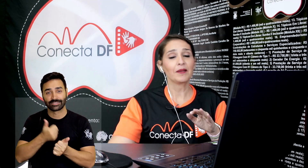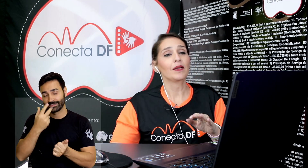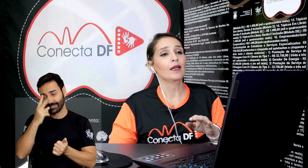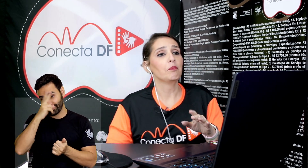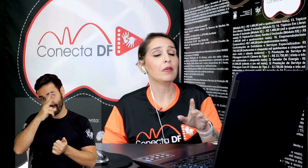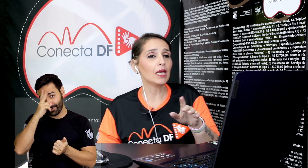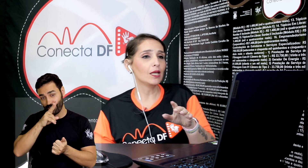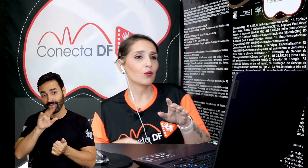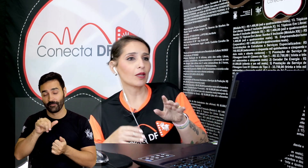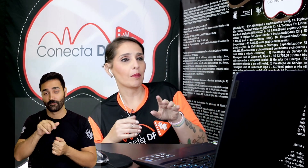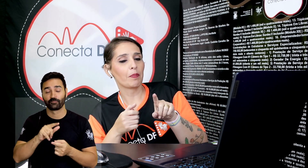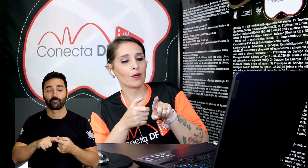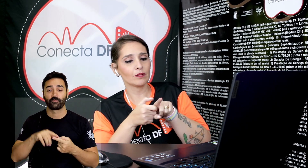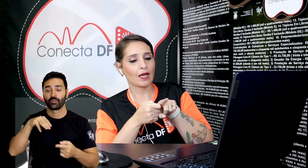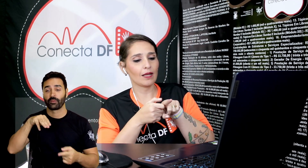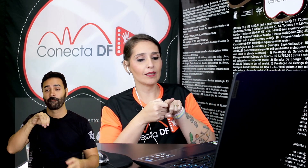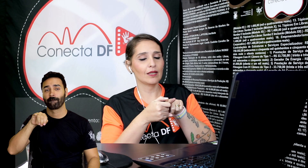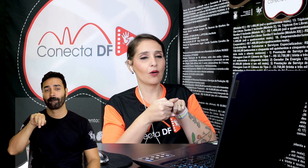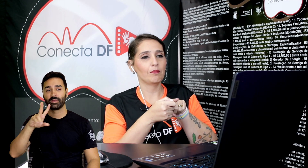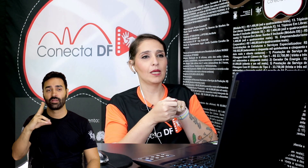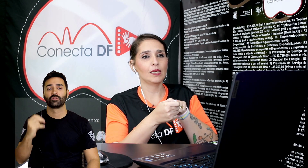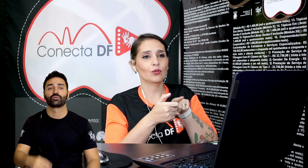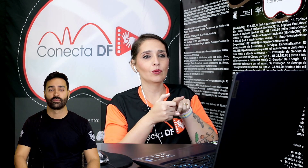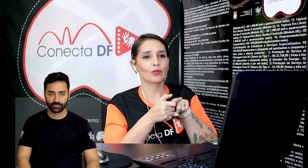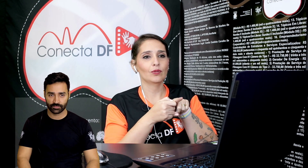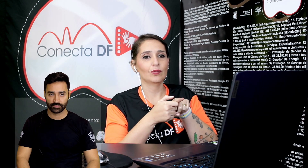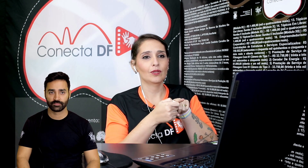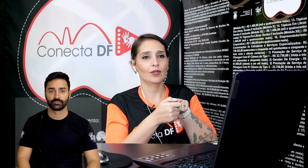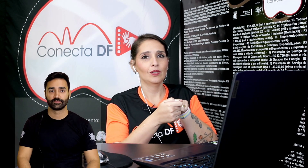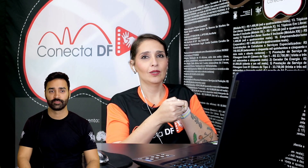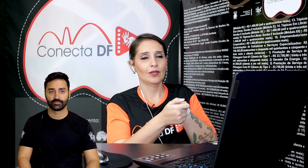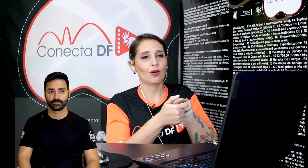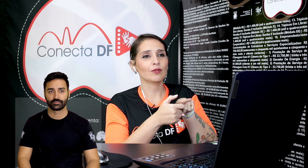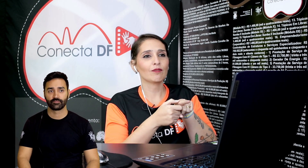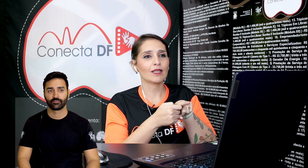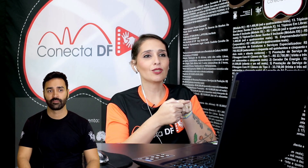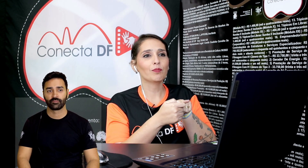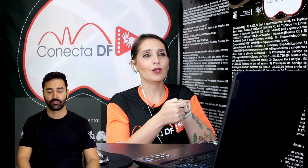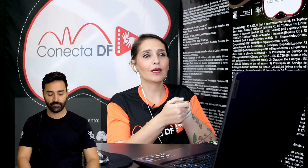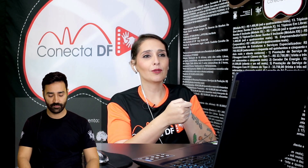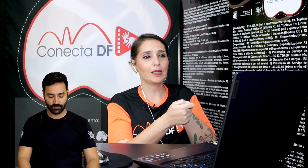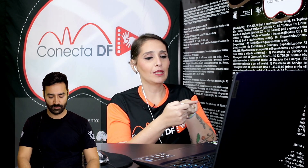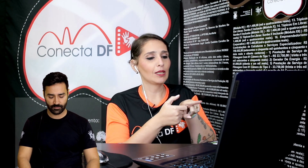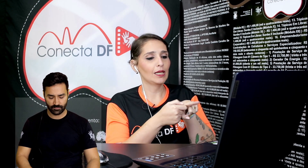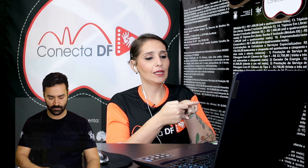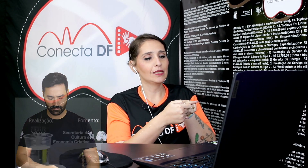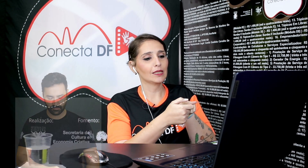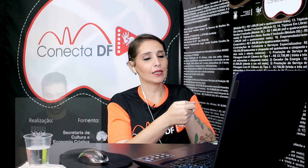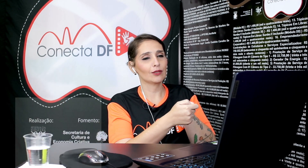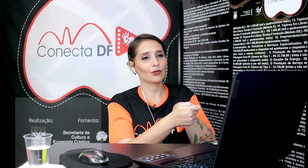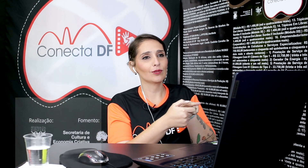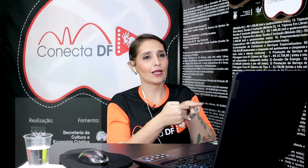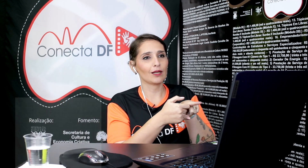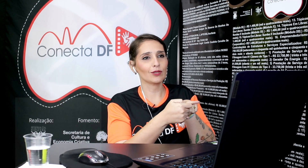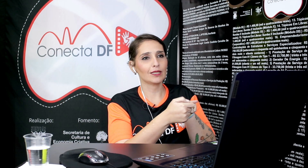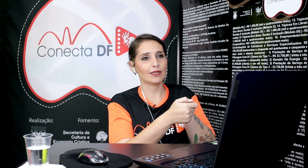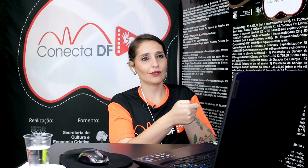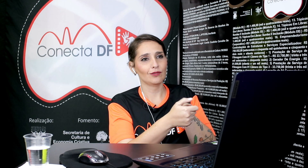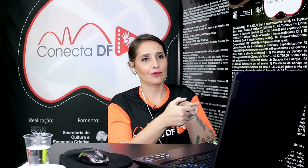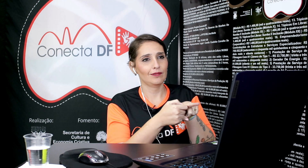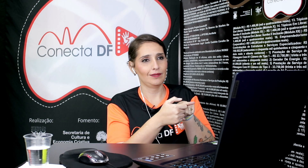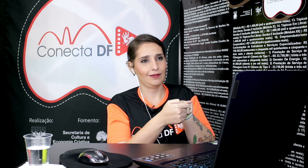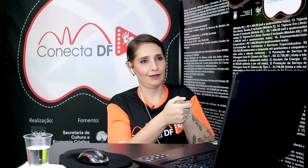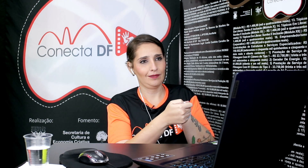aí. Milho, que também perguntaram aqui, ó, milho. Como se estivesse debulhando o milho, né? Tirando os